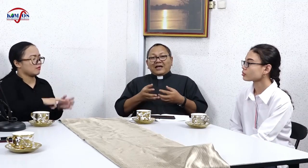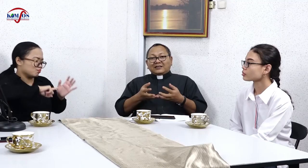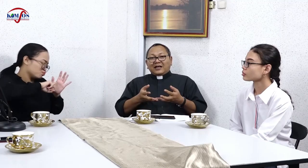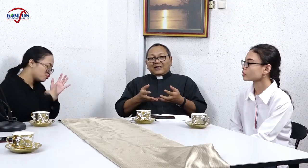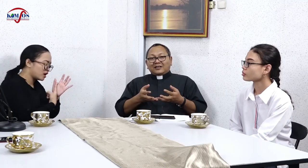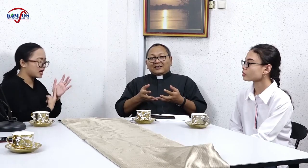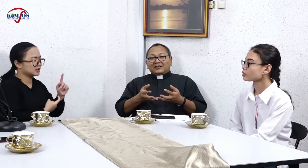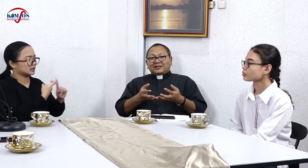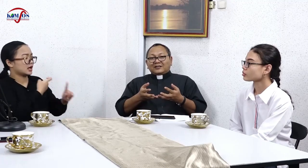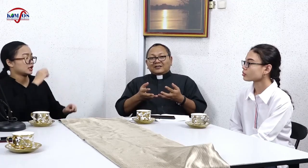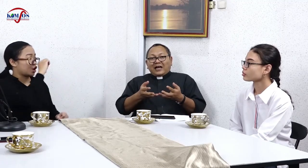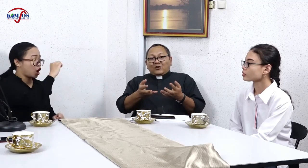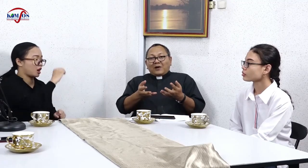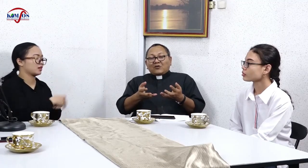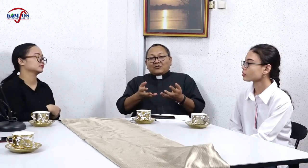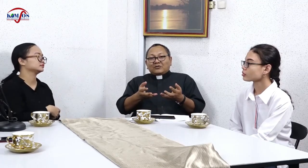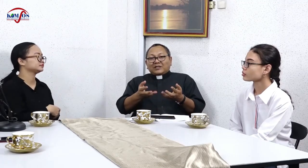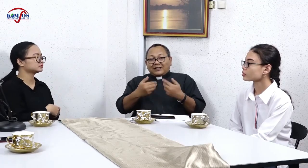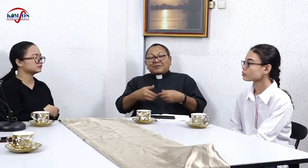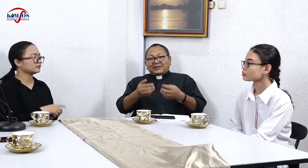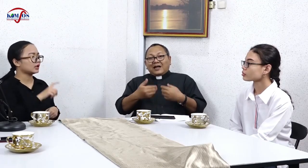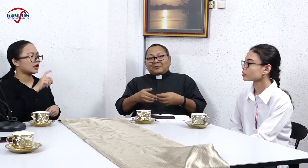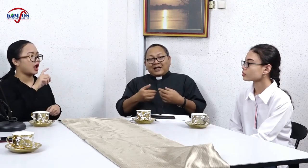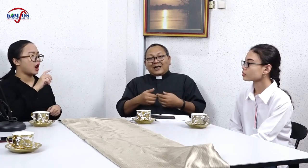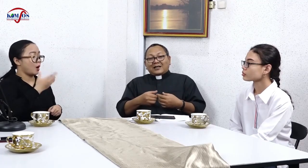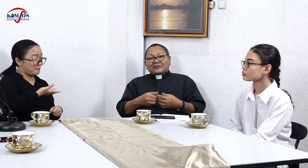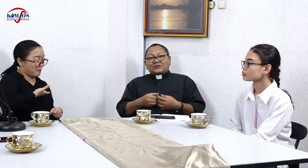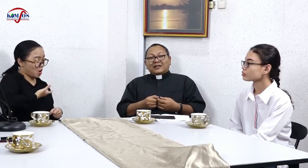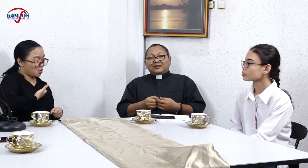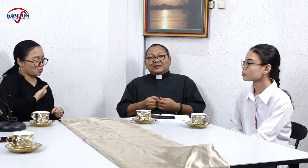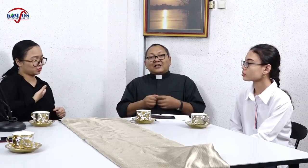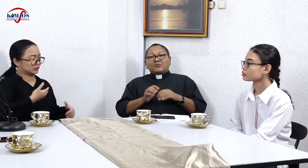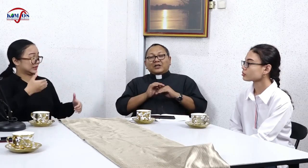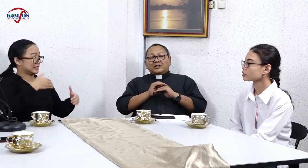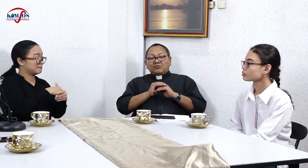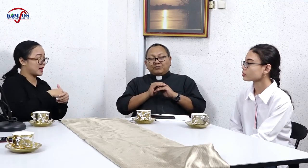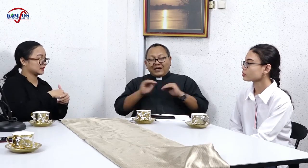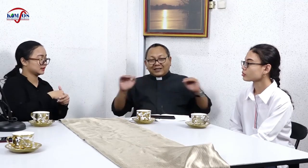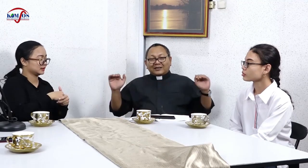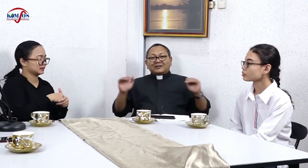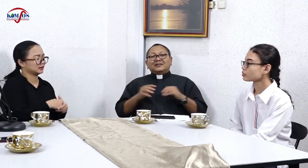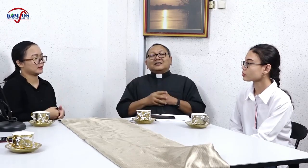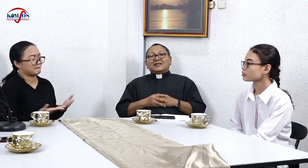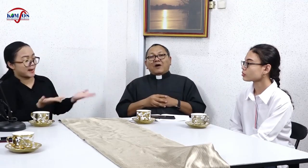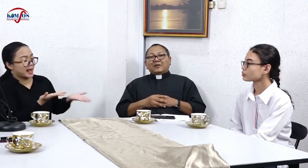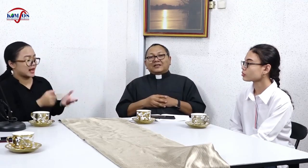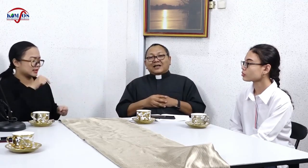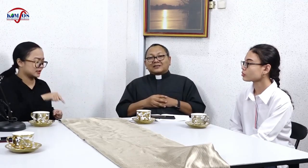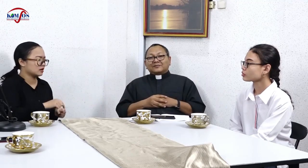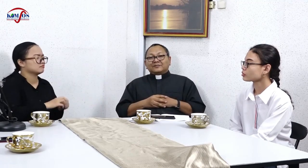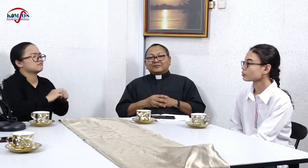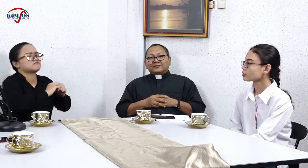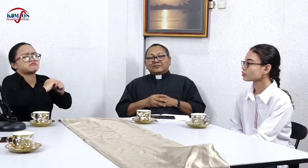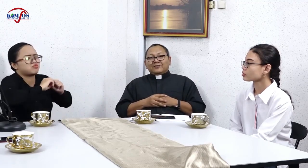Anda kalau mau terlibat di dalam karya kerasulan ini ada begitu banyak jenis